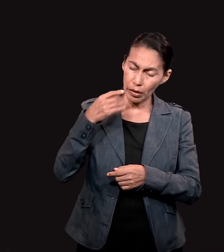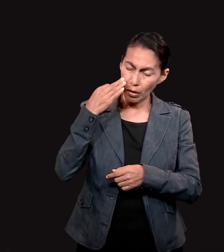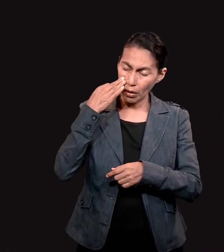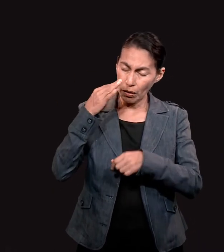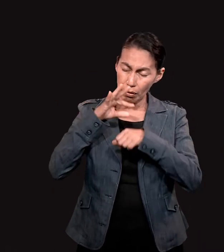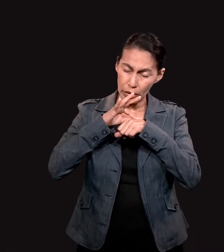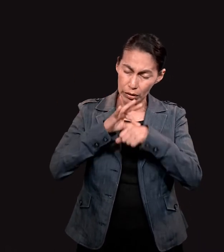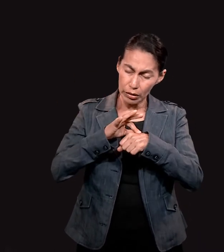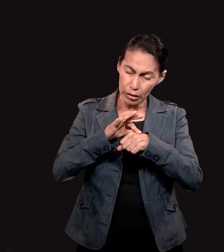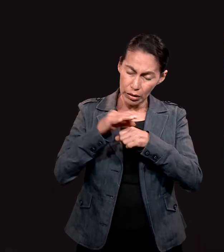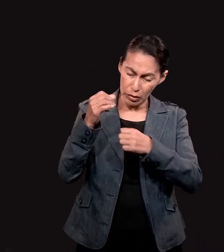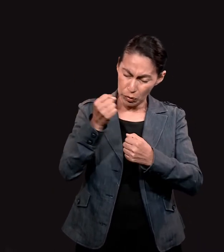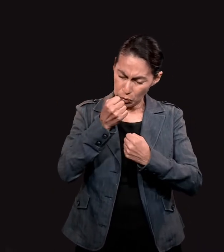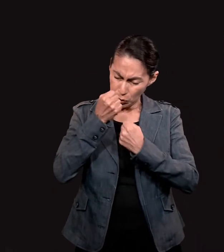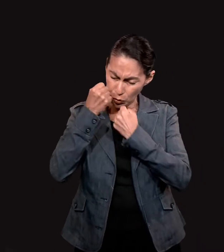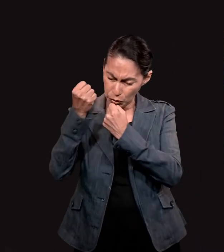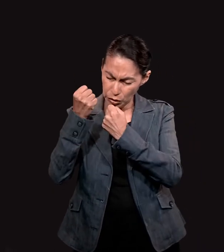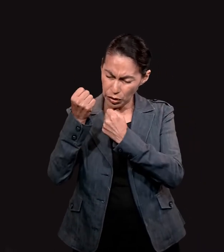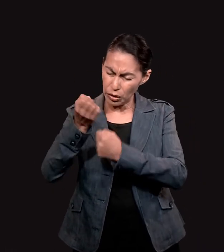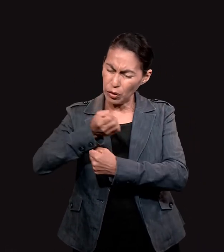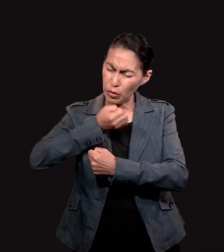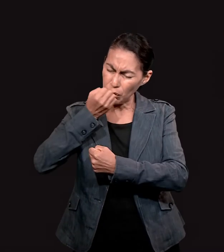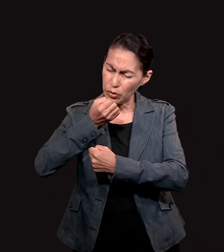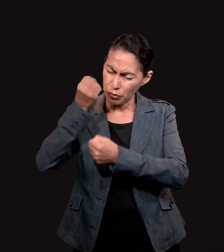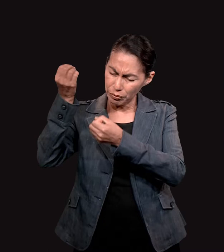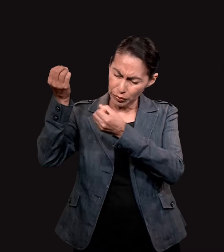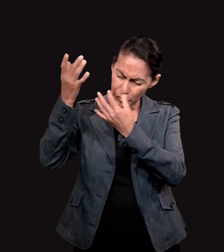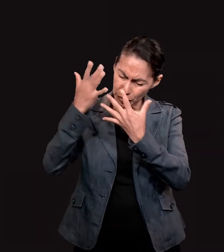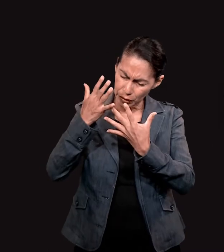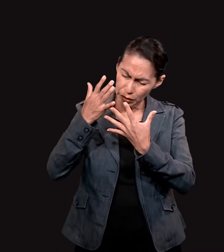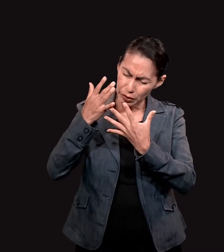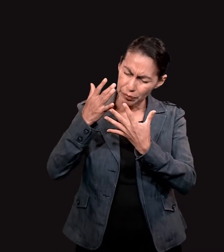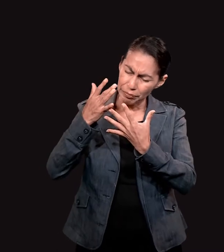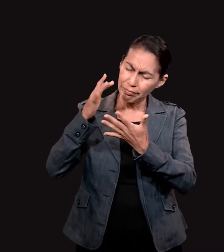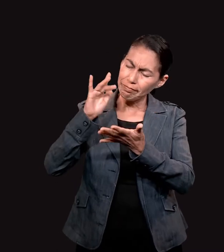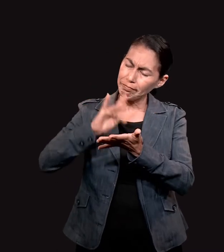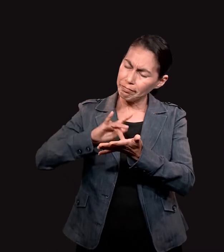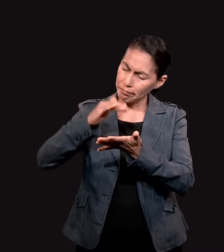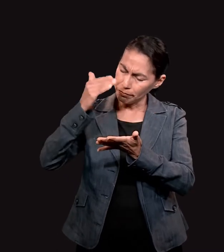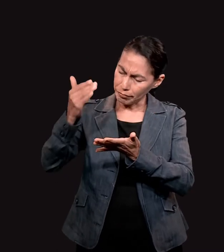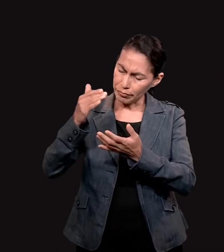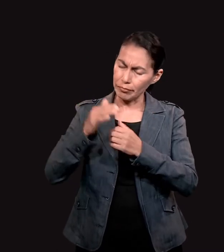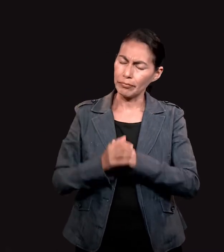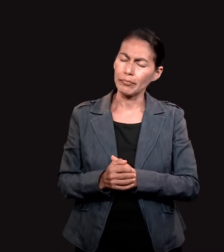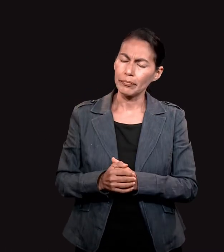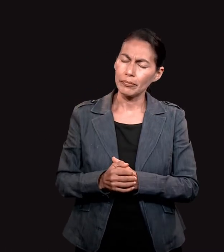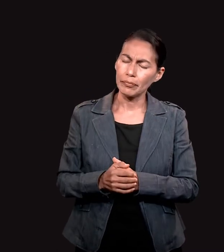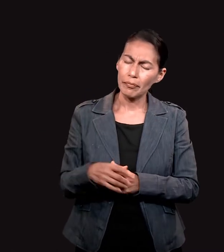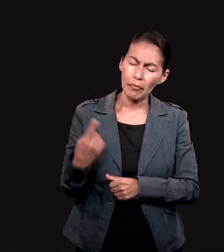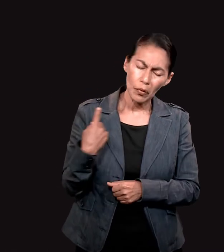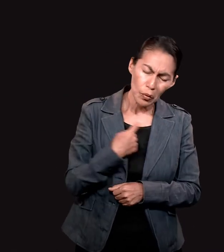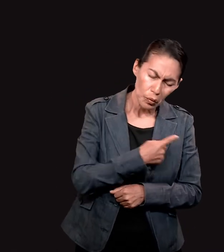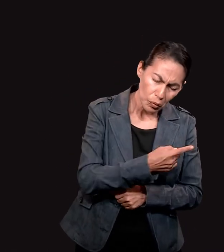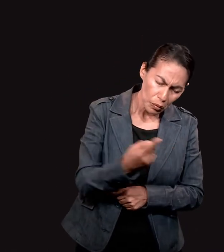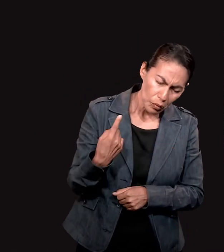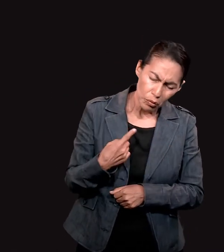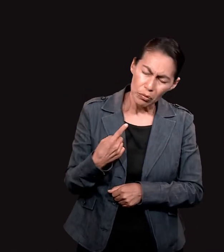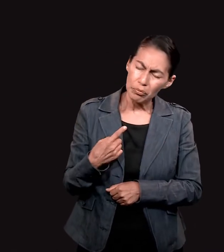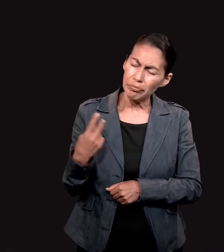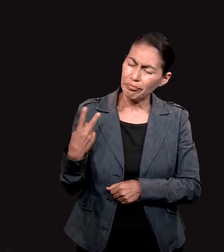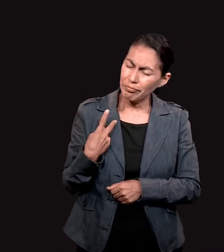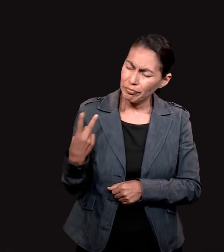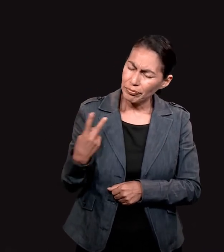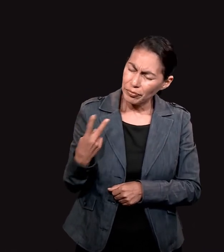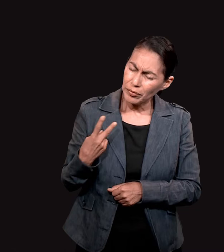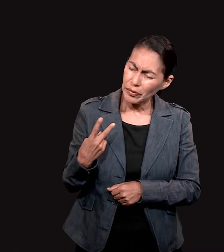y de la fortaleza que puede dar la oración. Amén. Primeramente, Padre, te decimos que somos imperfectos, que tenemos